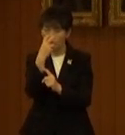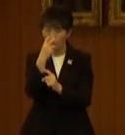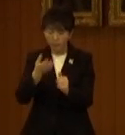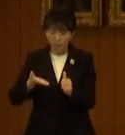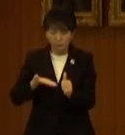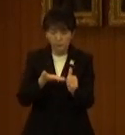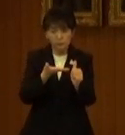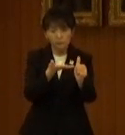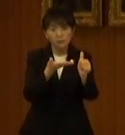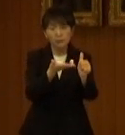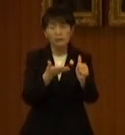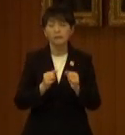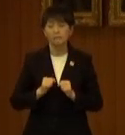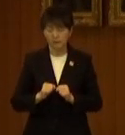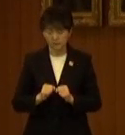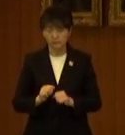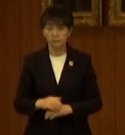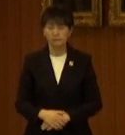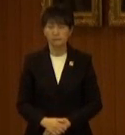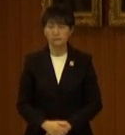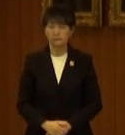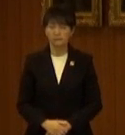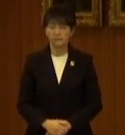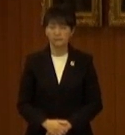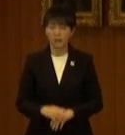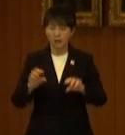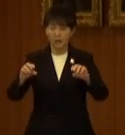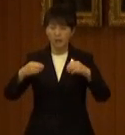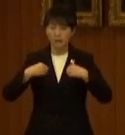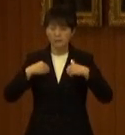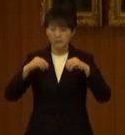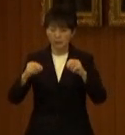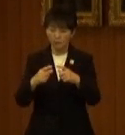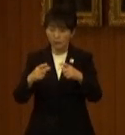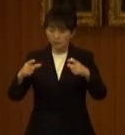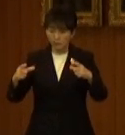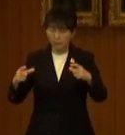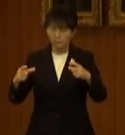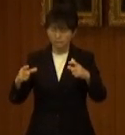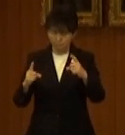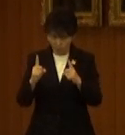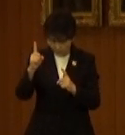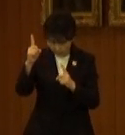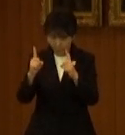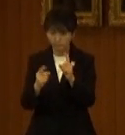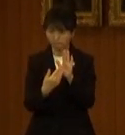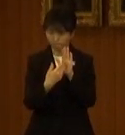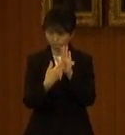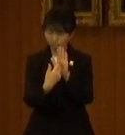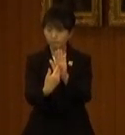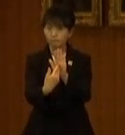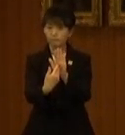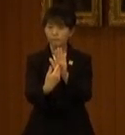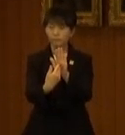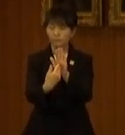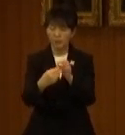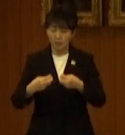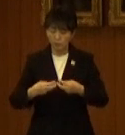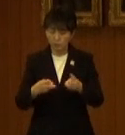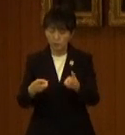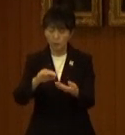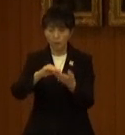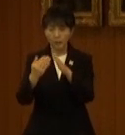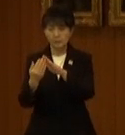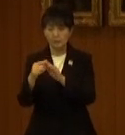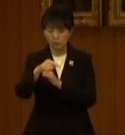を行ってまいります。感染の拡大をここで、なんとか食い止めて、すすきのの町